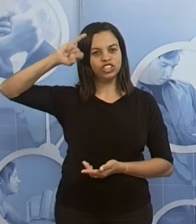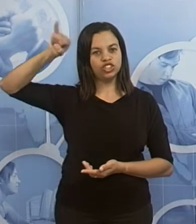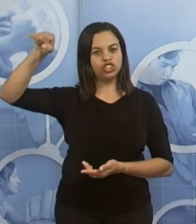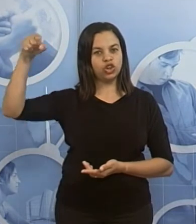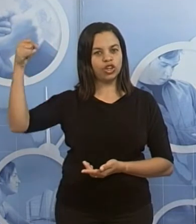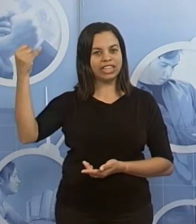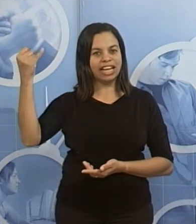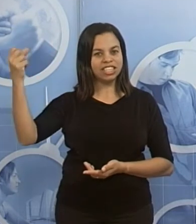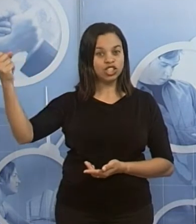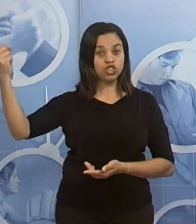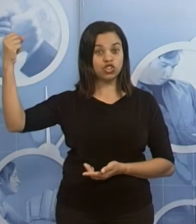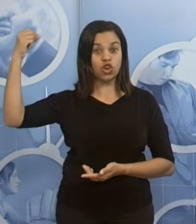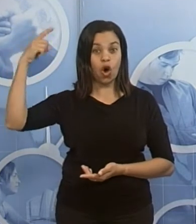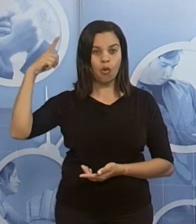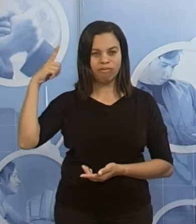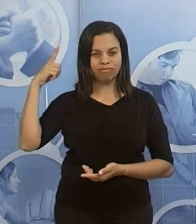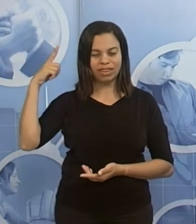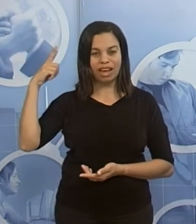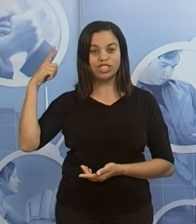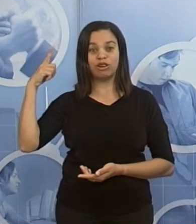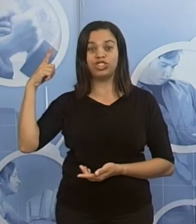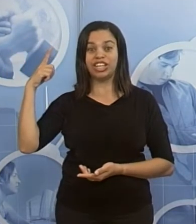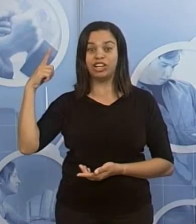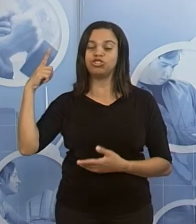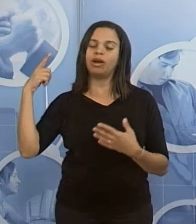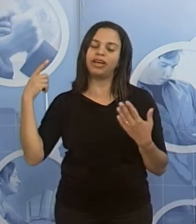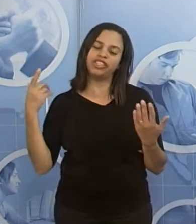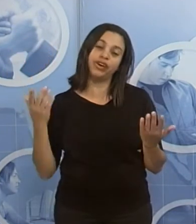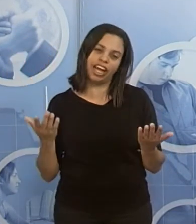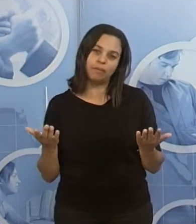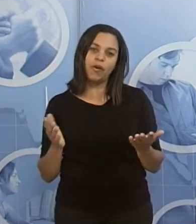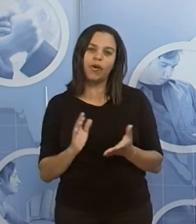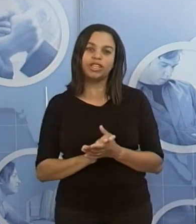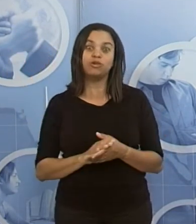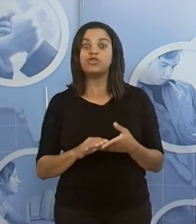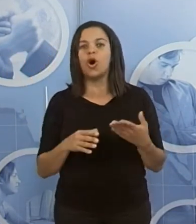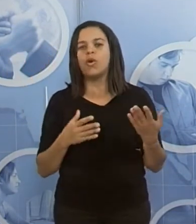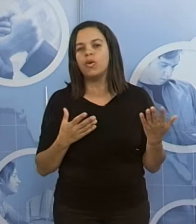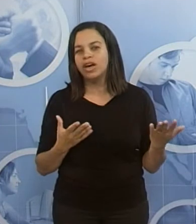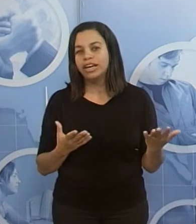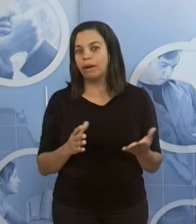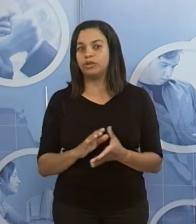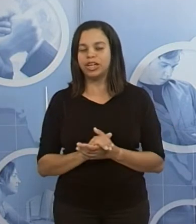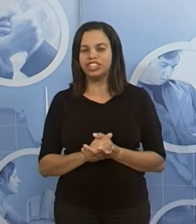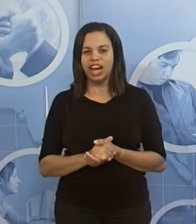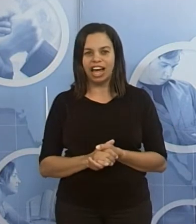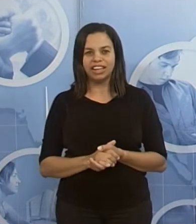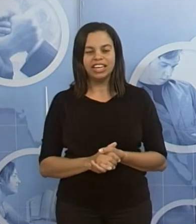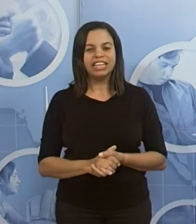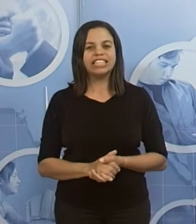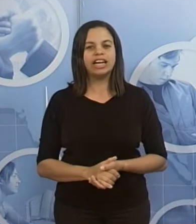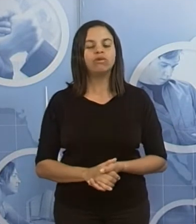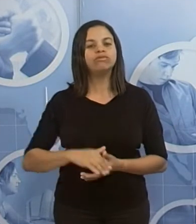J, Sol. É o sinal de que é justamente, eu creio, por conta do Sol, que é muito quente lá. Então,